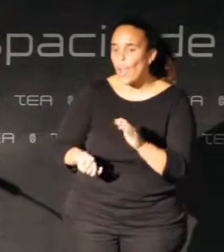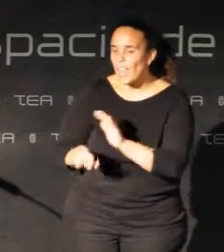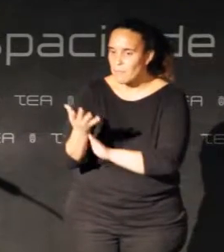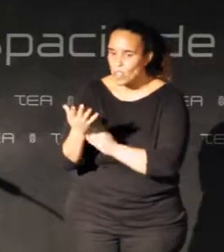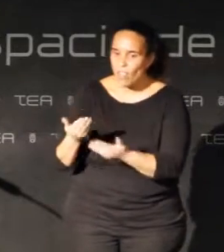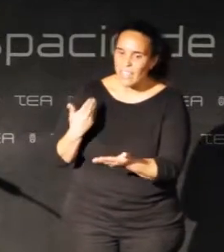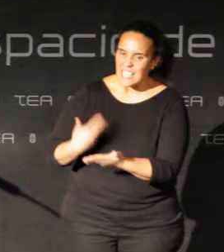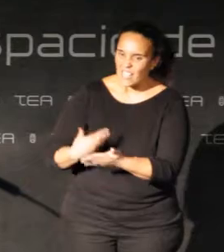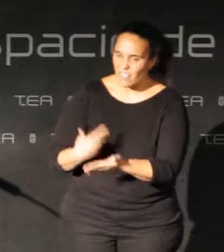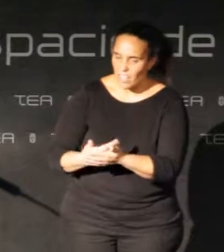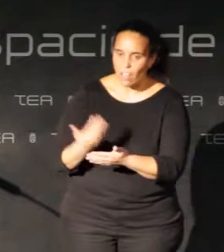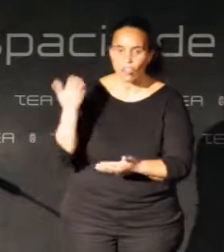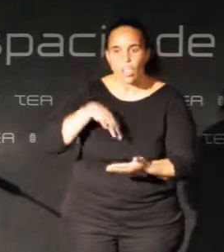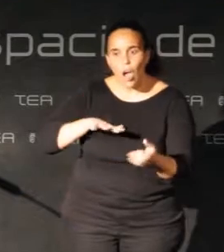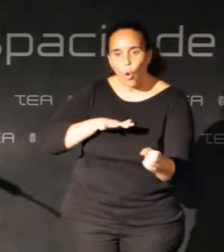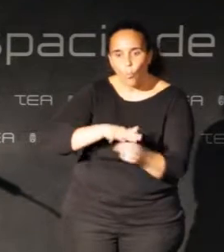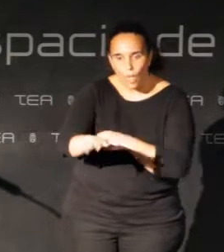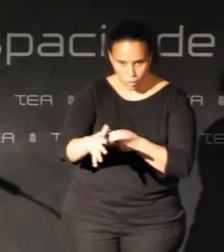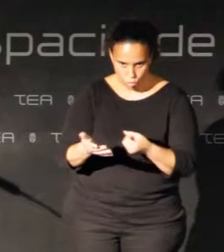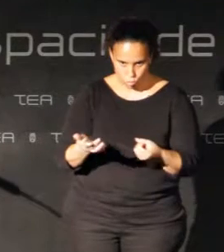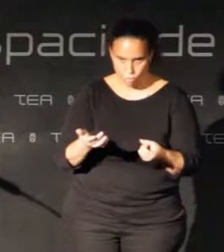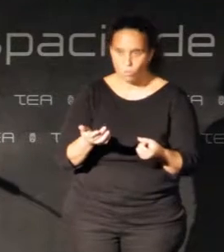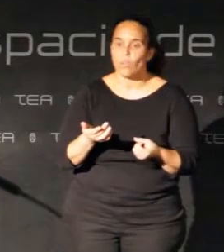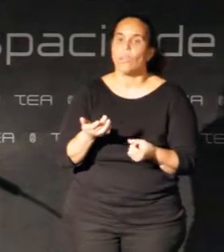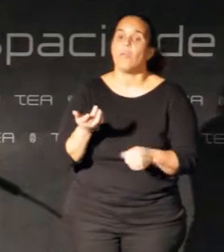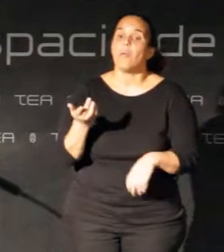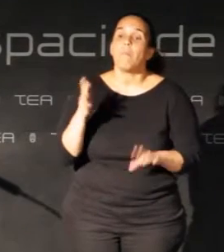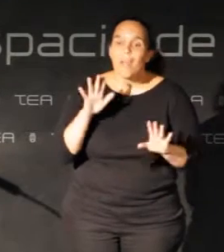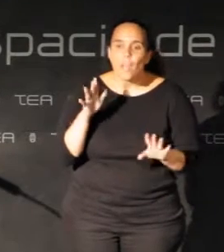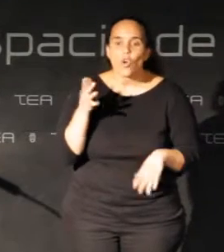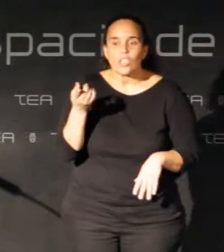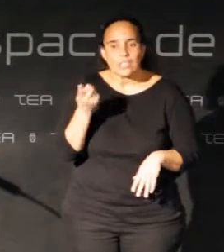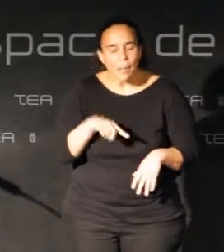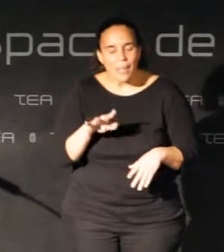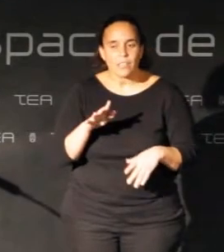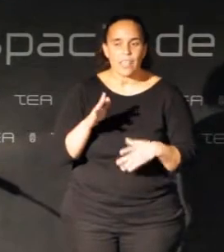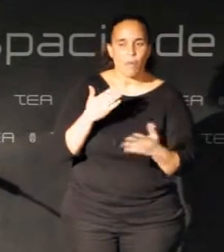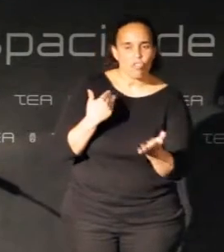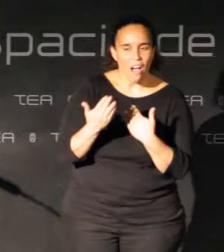certificados, pero es que es más, estamos barajando, estamos en negociaciones con